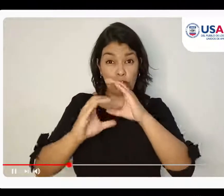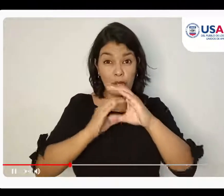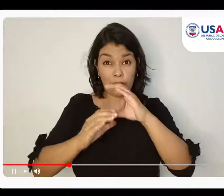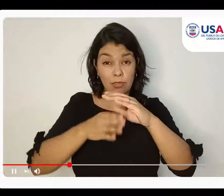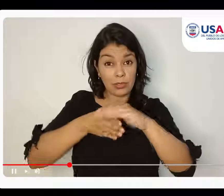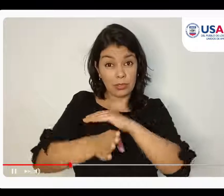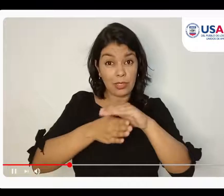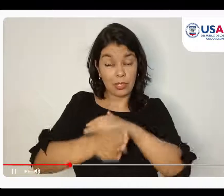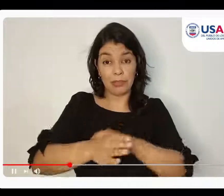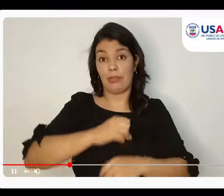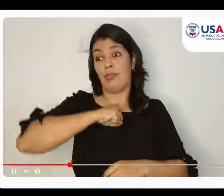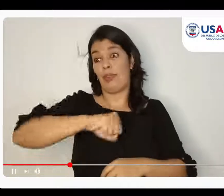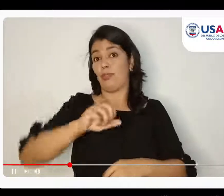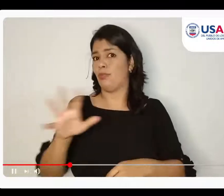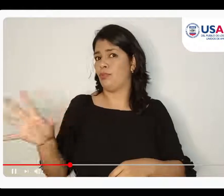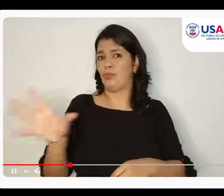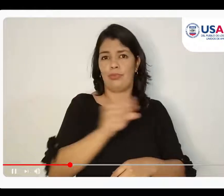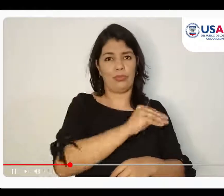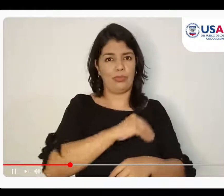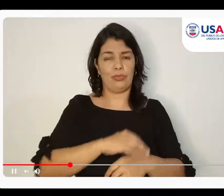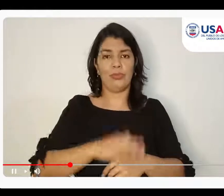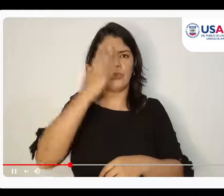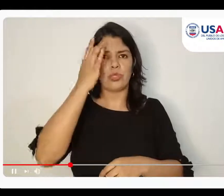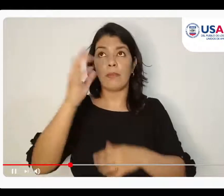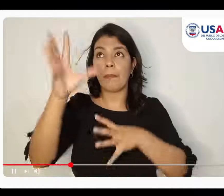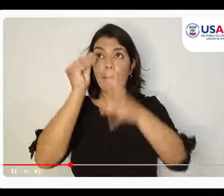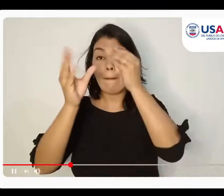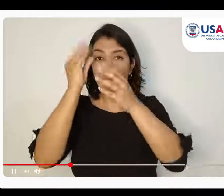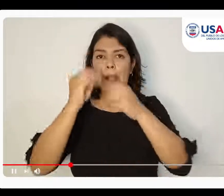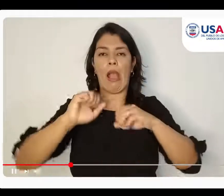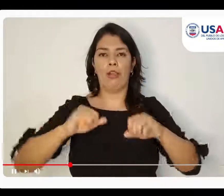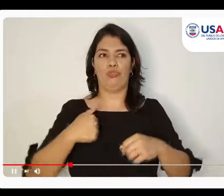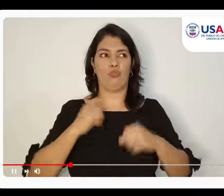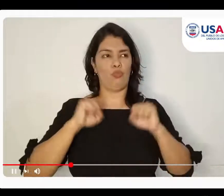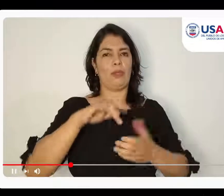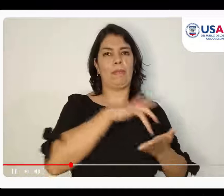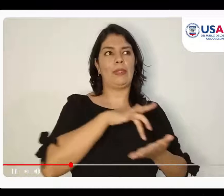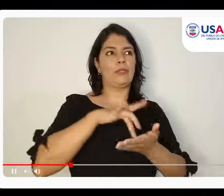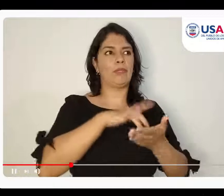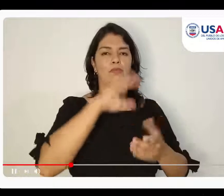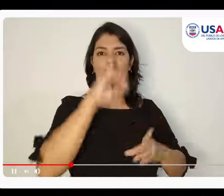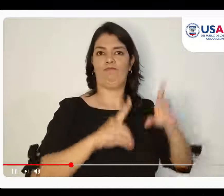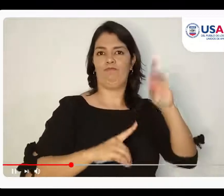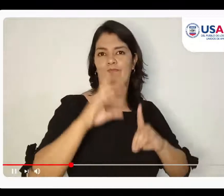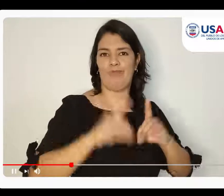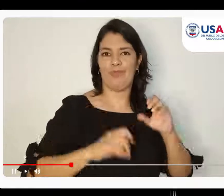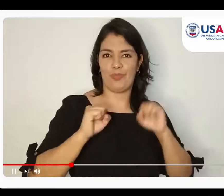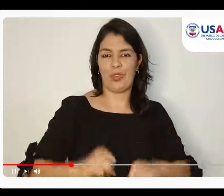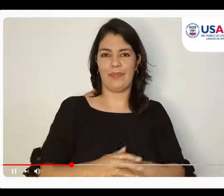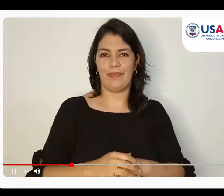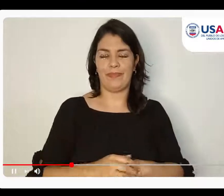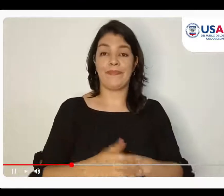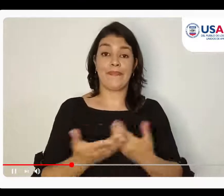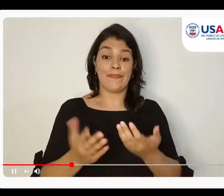al que todos debemos tener alcance, ya que la información promueve la participación y aporta a la toma de decisiones ciudadana. Es por